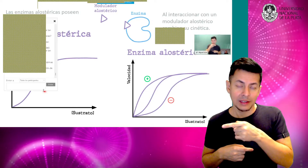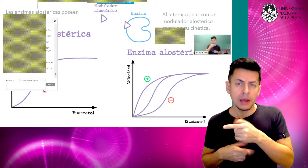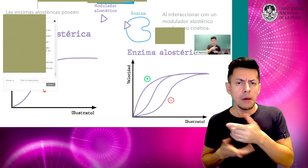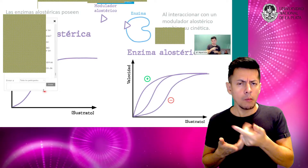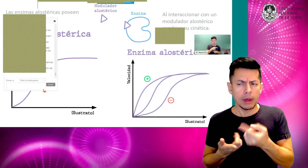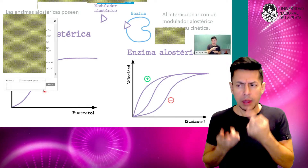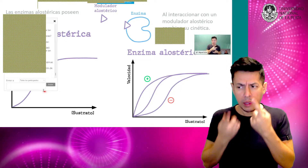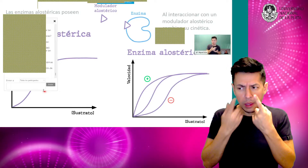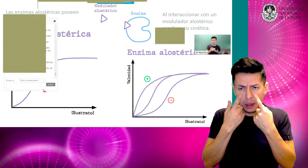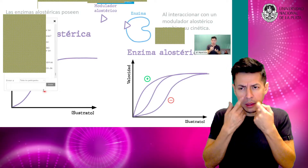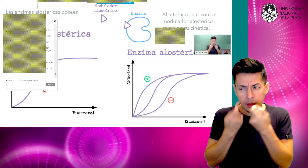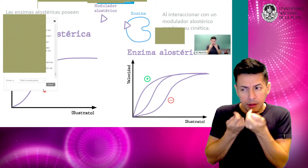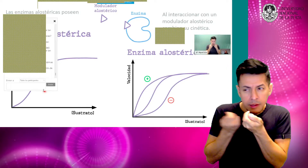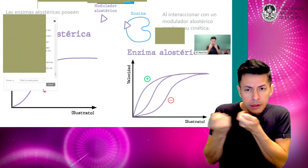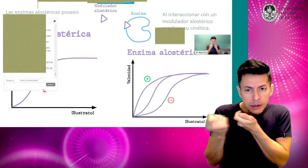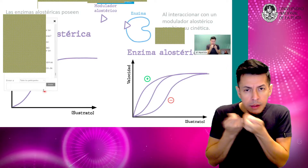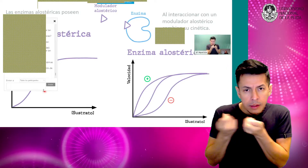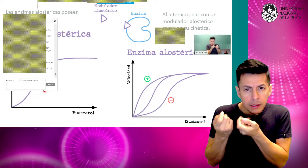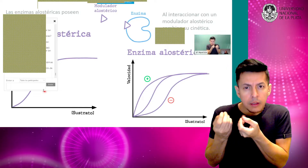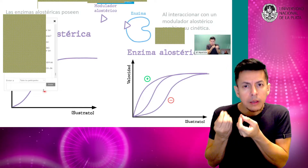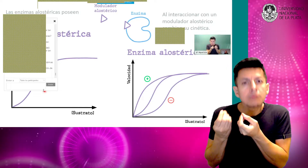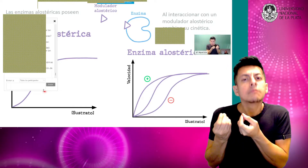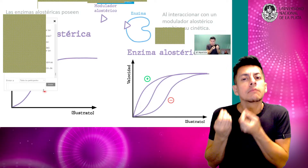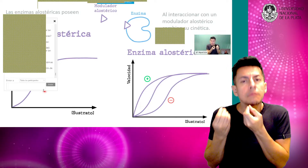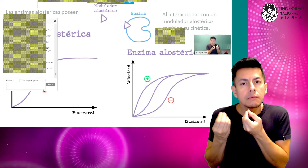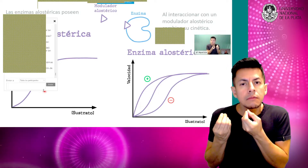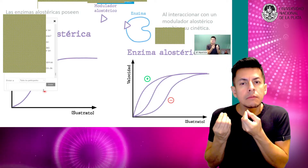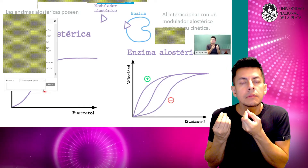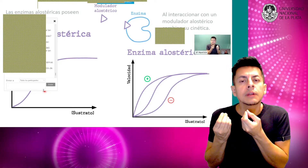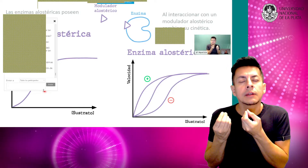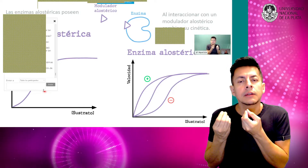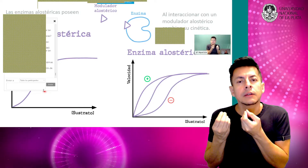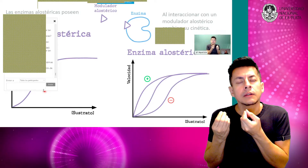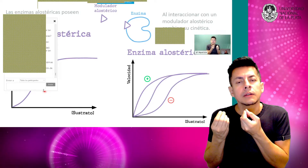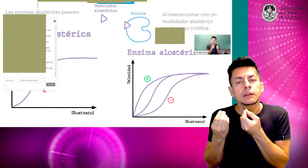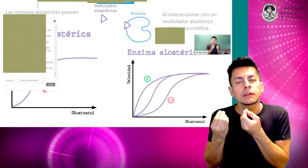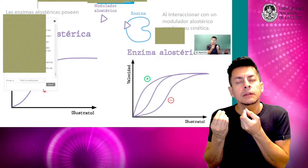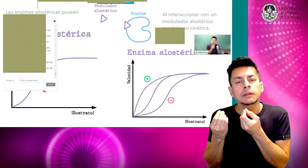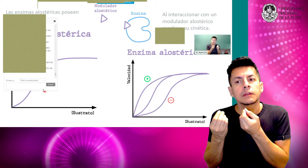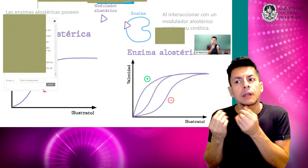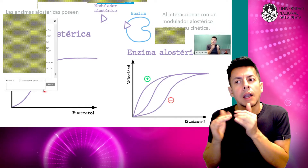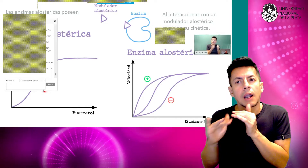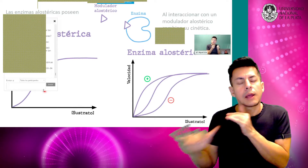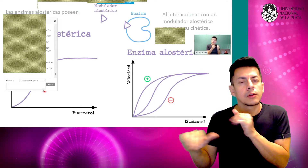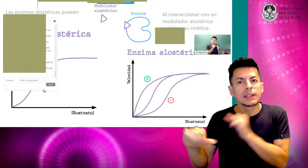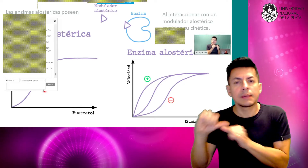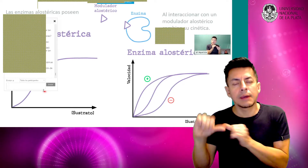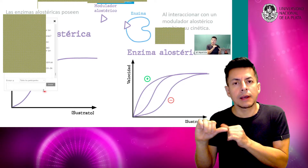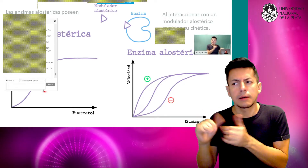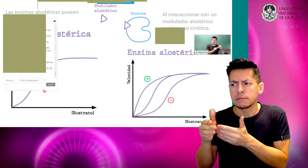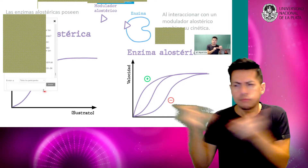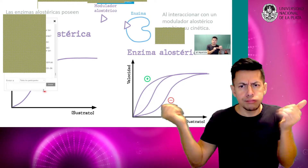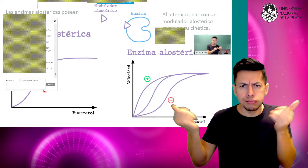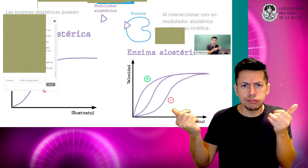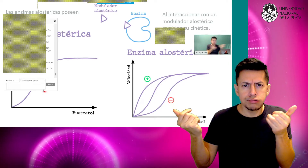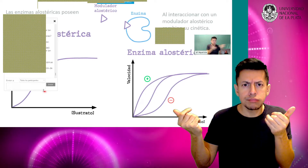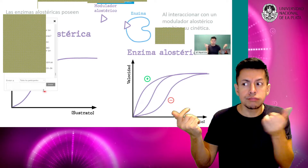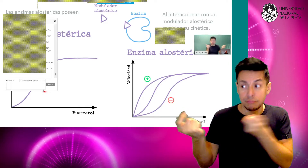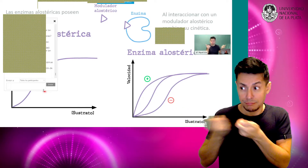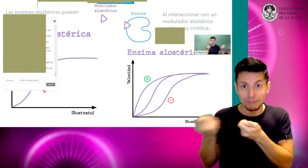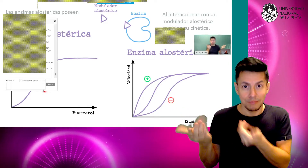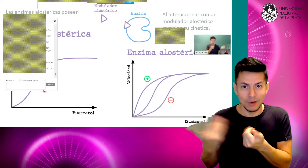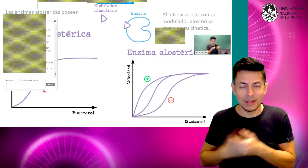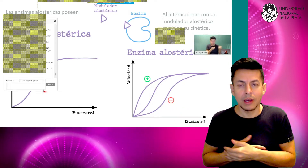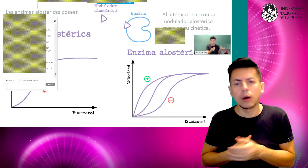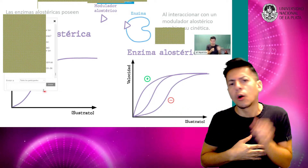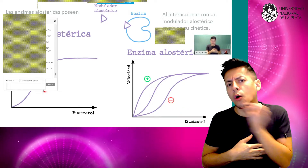reguladas, muy reguladas. Puede haber compuestos químicos que hagan que la reacción ocurra con muchísima velocidad, o puede ser que